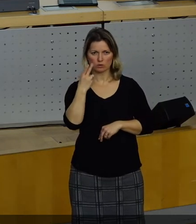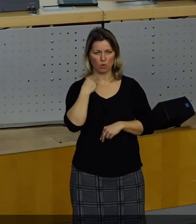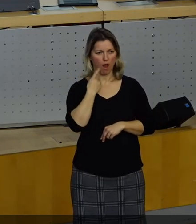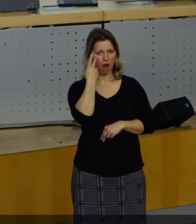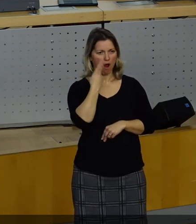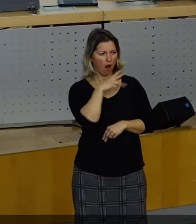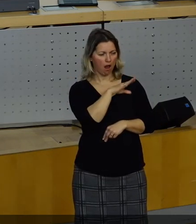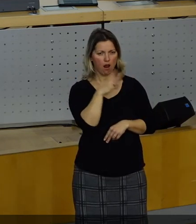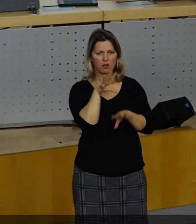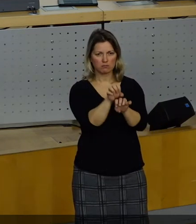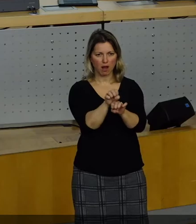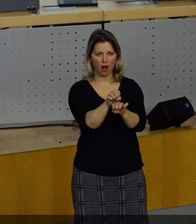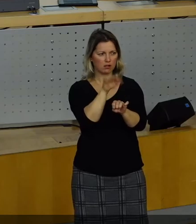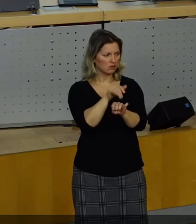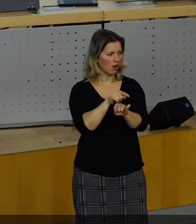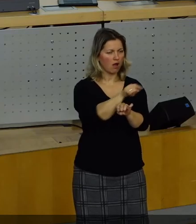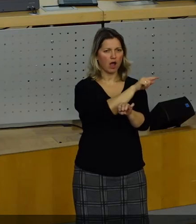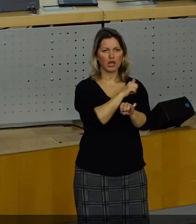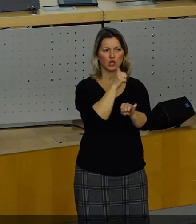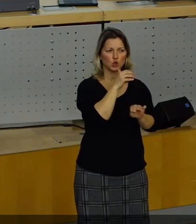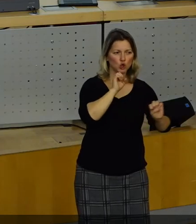dass hier viel gelobte